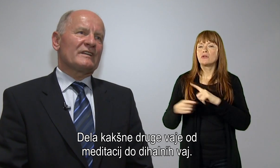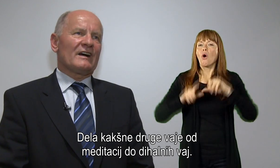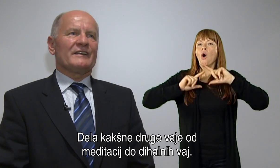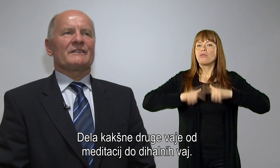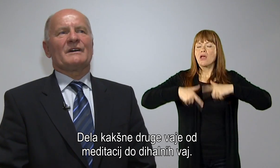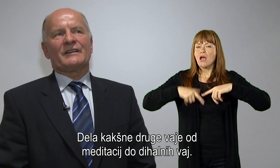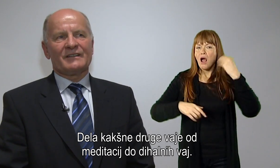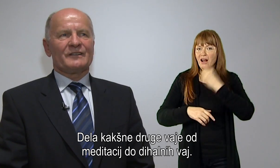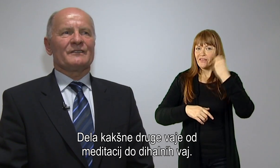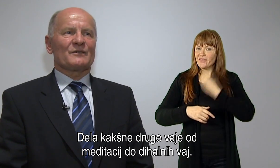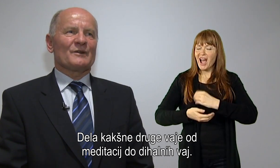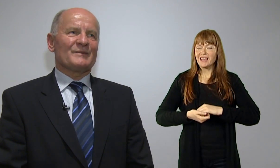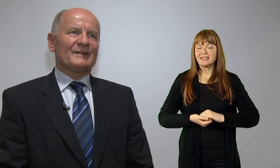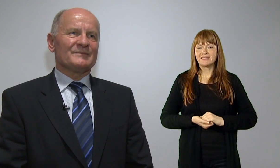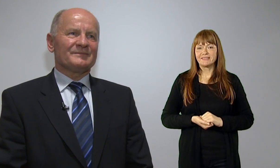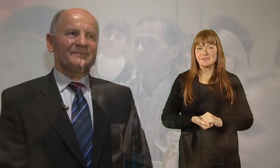do dihalnih vaj.